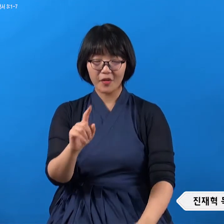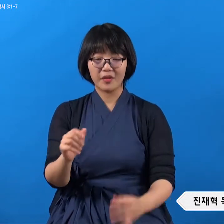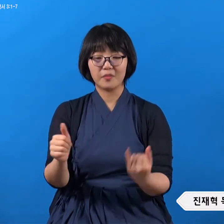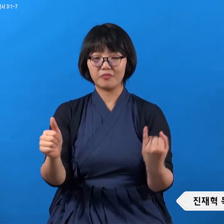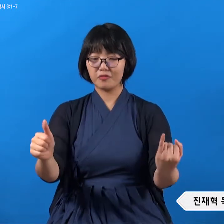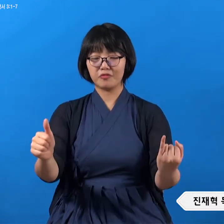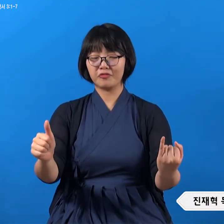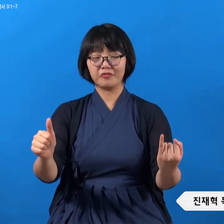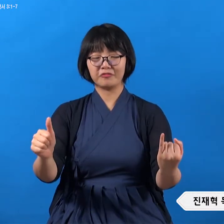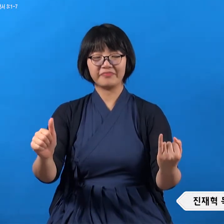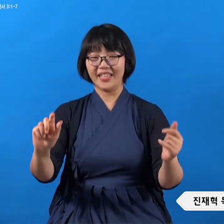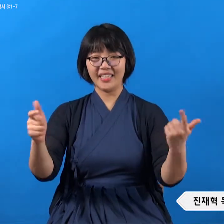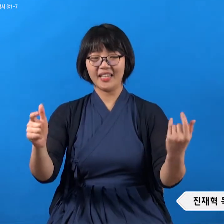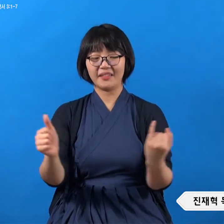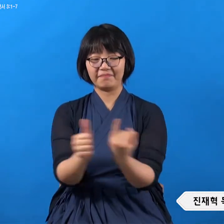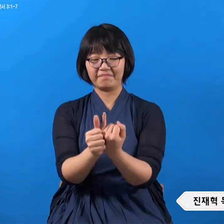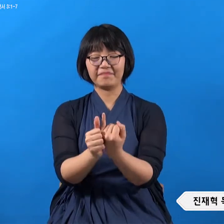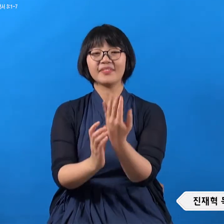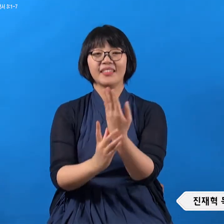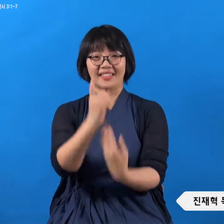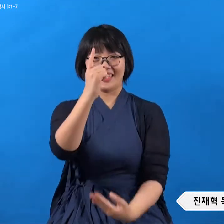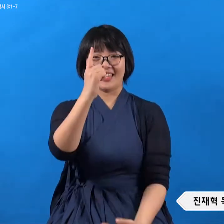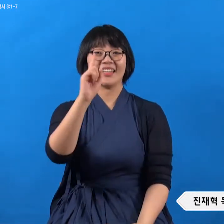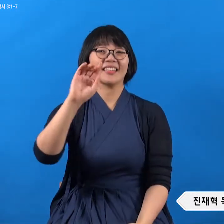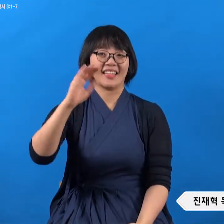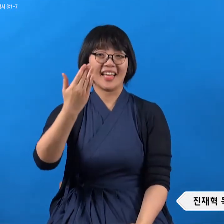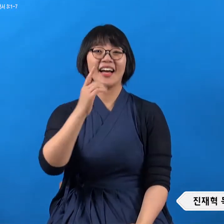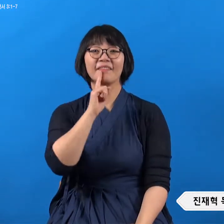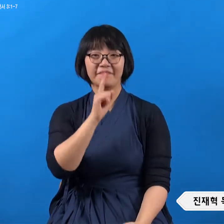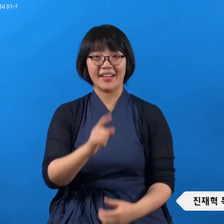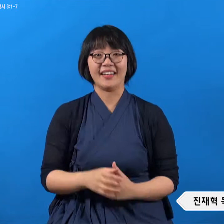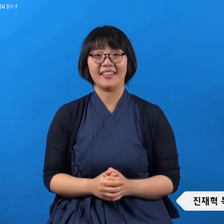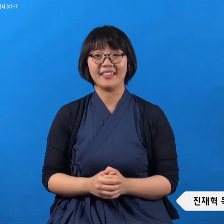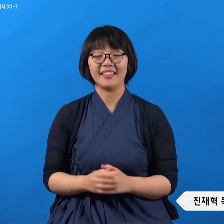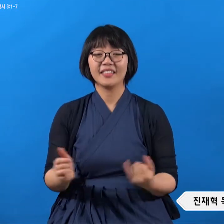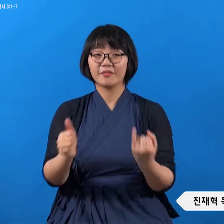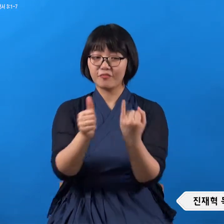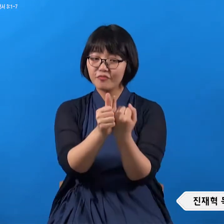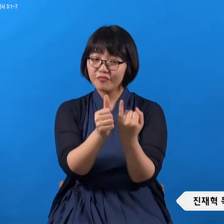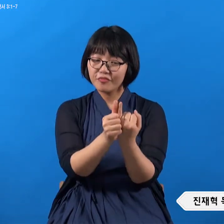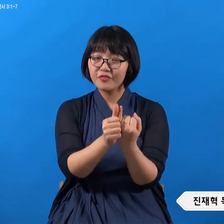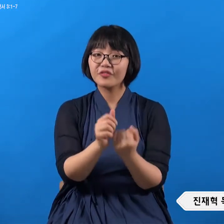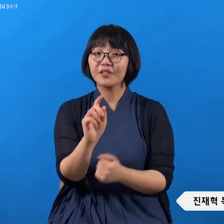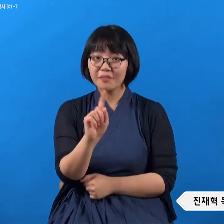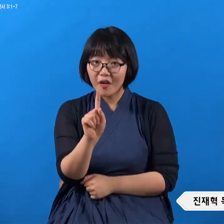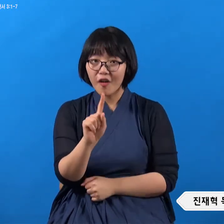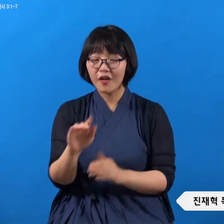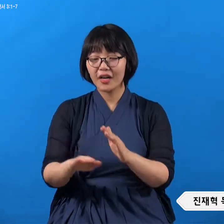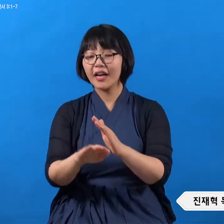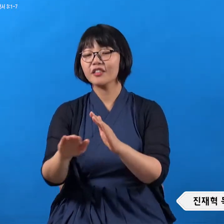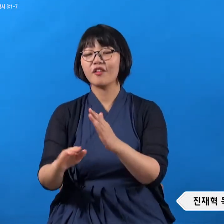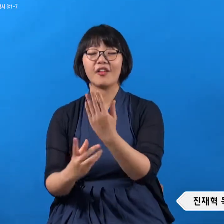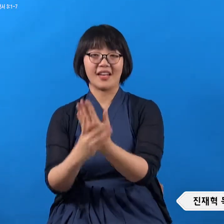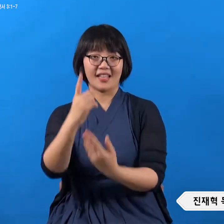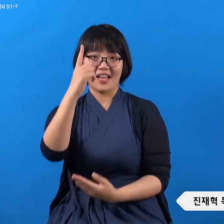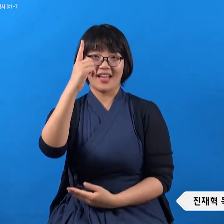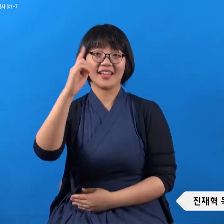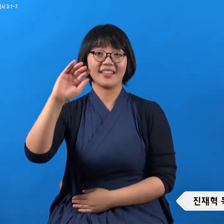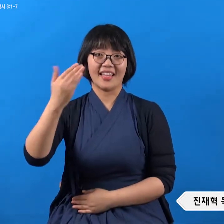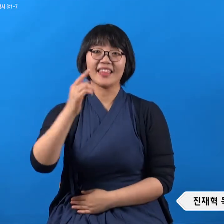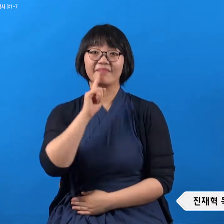하나됨의 비결, 바로 성경은 결혼, 그 가정의 신비를 말씀하고